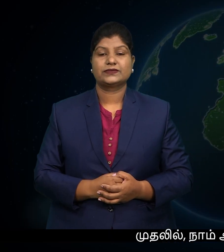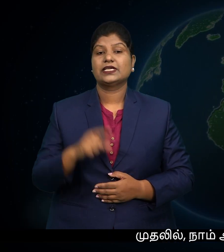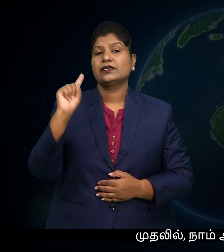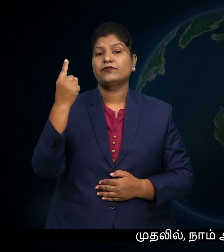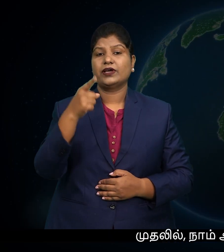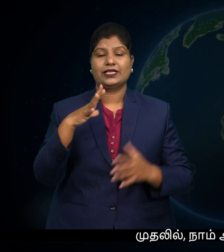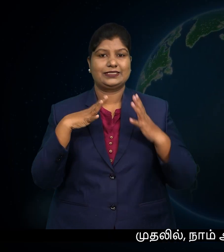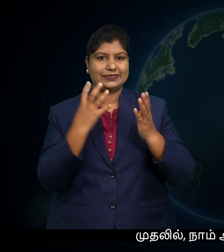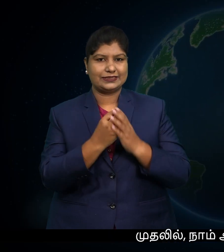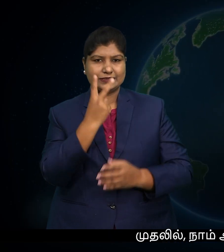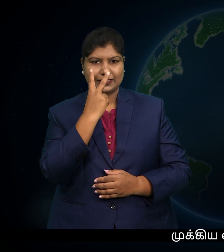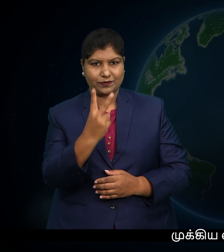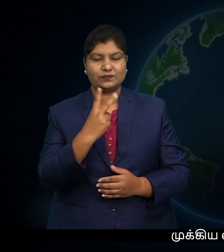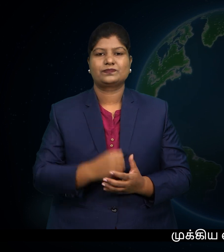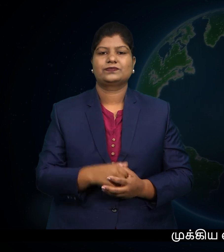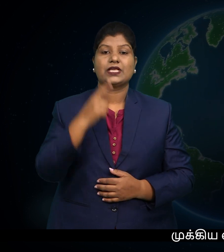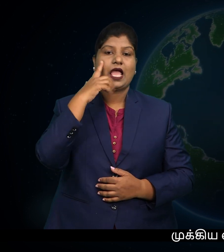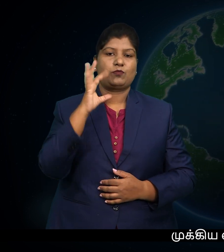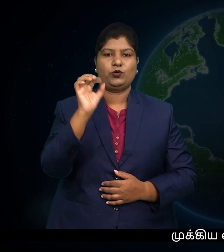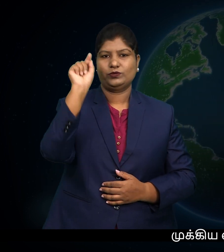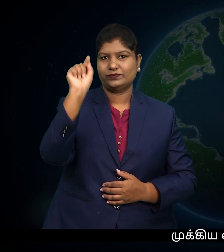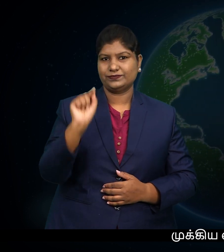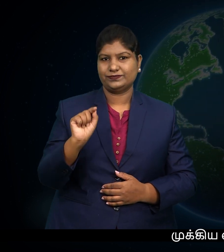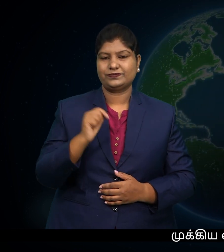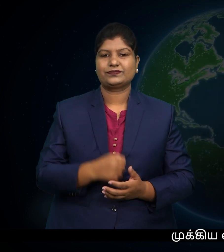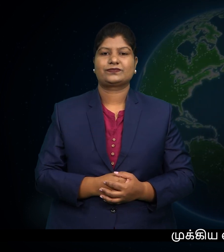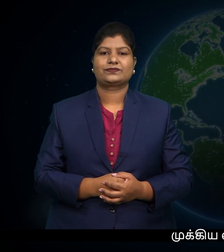முதலில் நாம் அதை பார்ப்போம். முக்கிய வார்த்தைகள்: